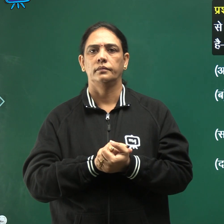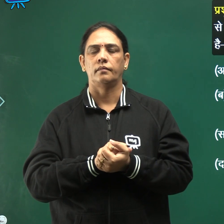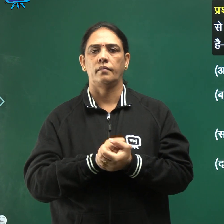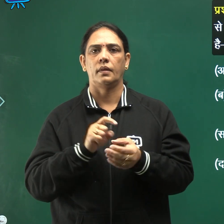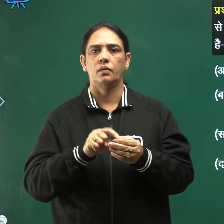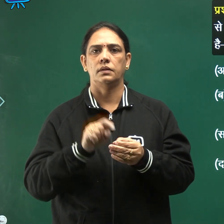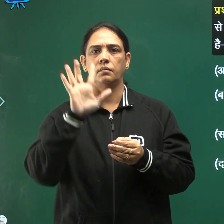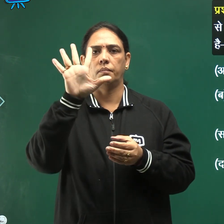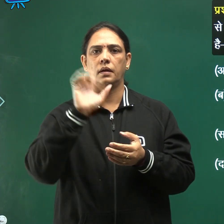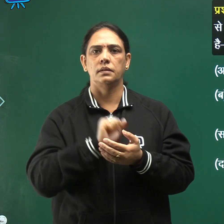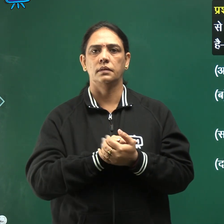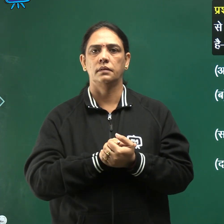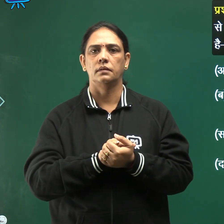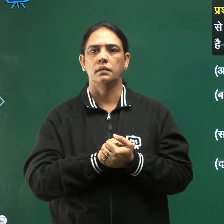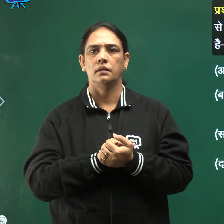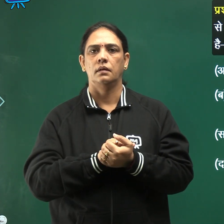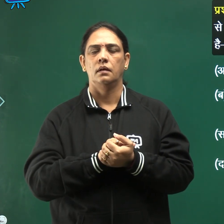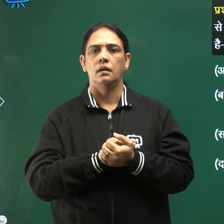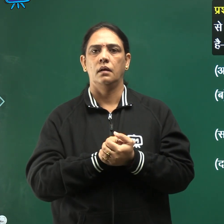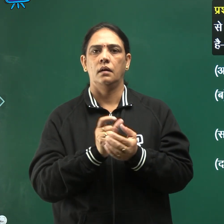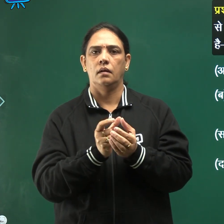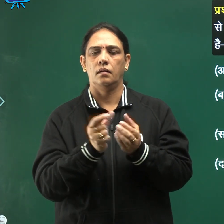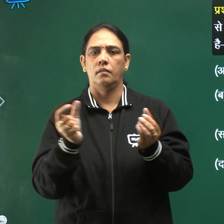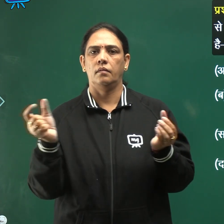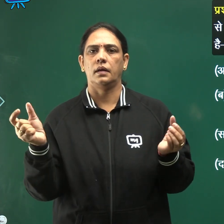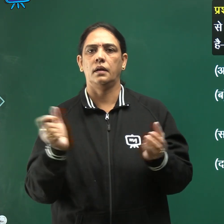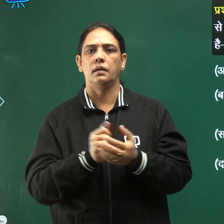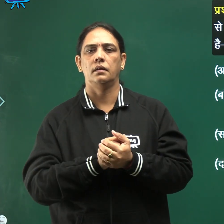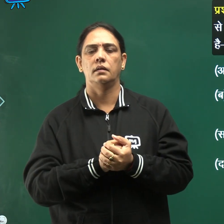प्रश्न नंबर 5, वर्गीकृत